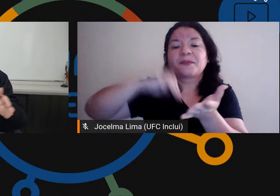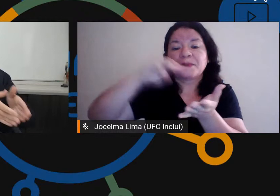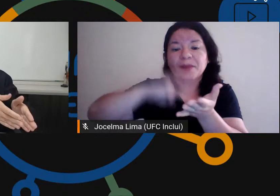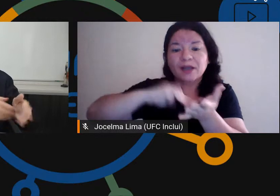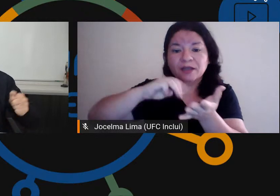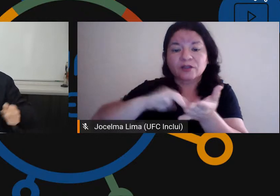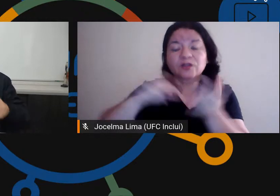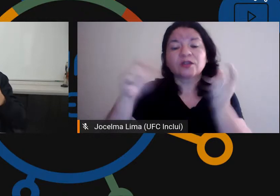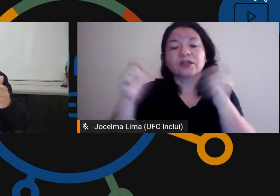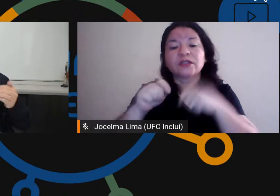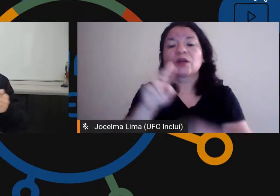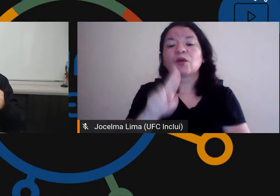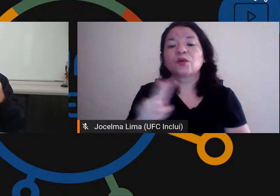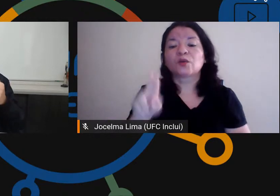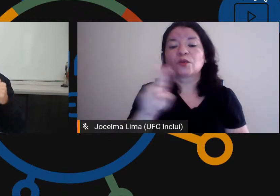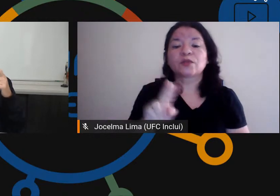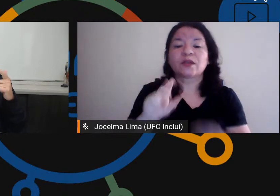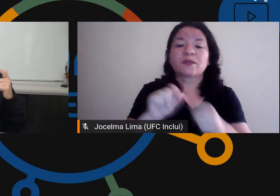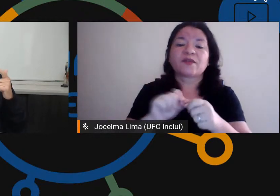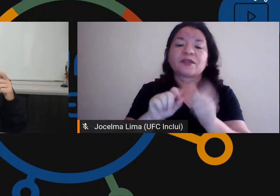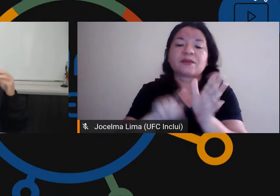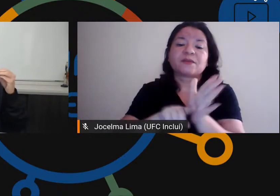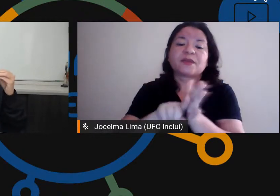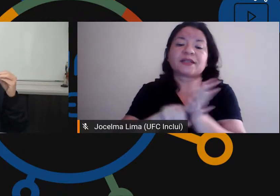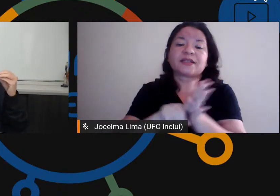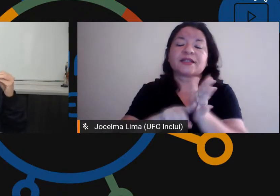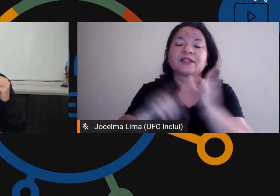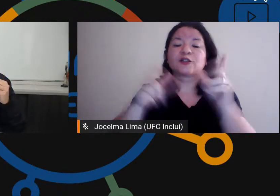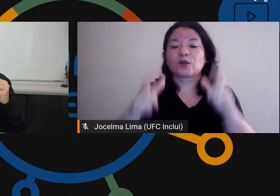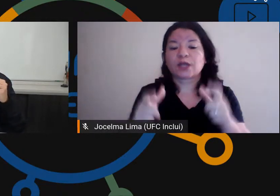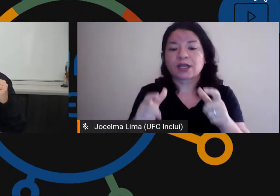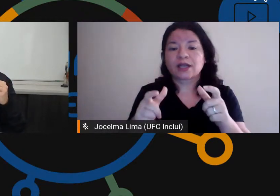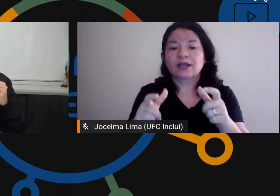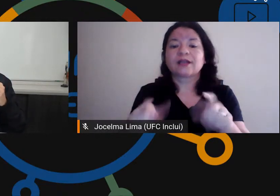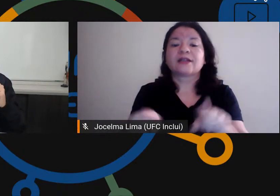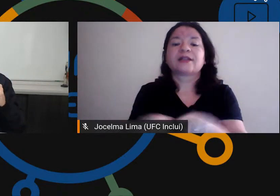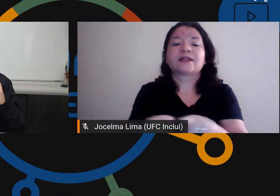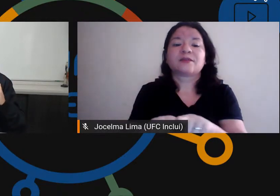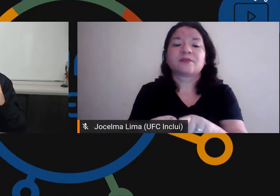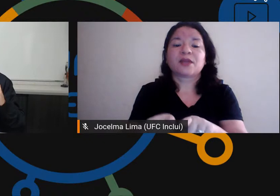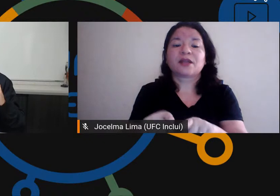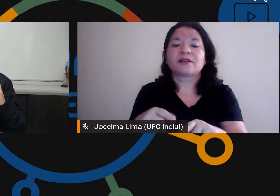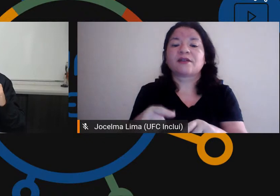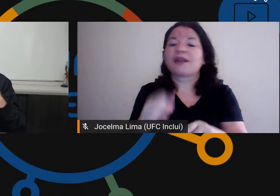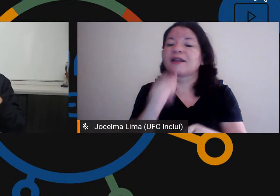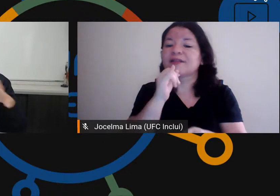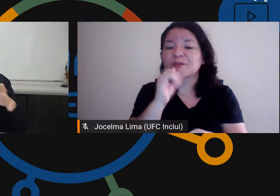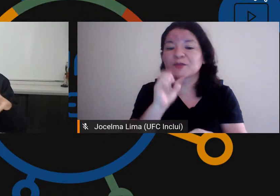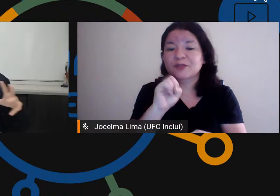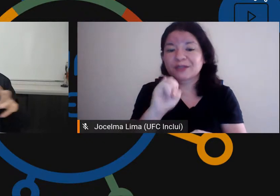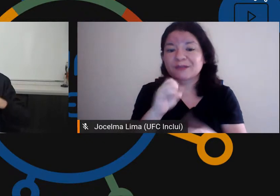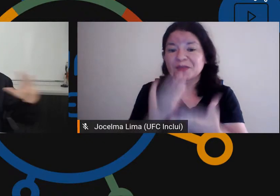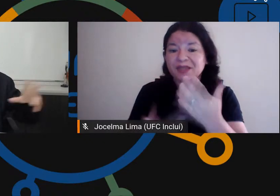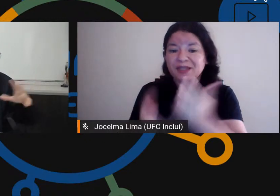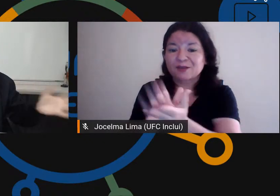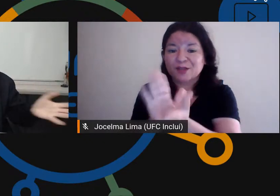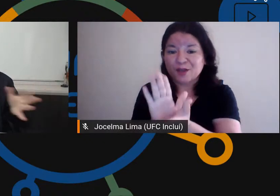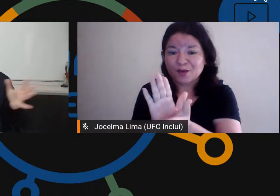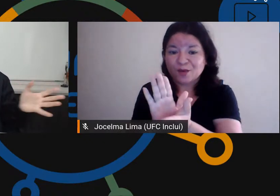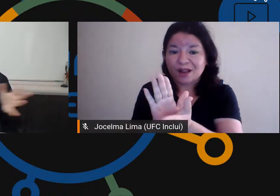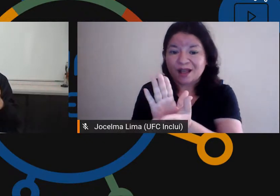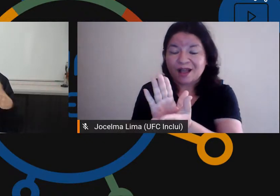fazer pesquisa local, nós podemos usar até para procurar onde está o celular que nós perdemos. Portanto, o método científico você